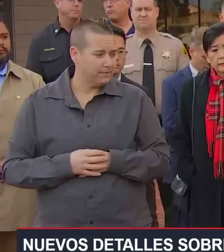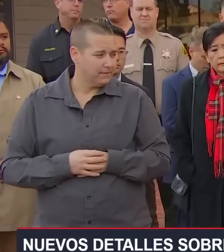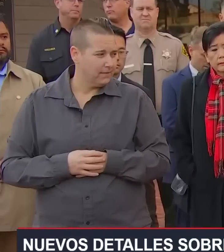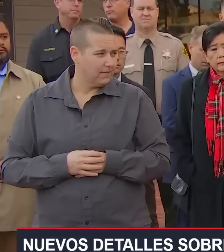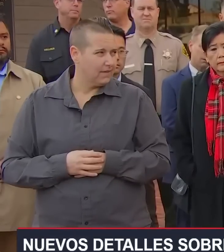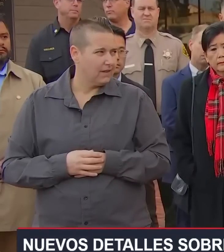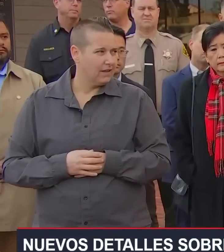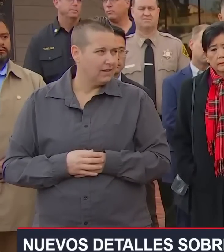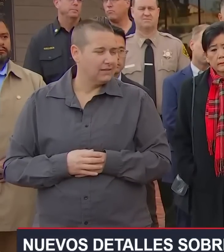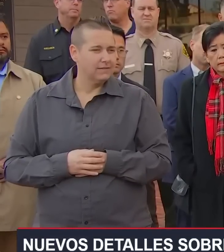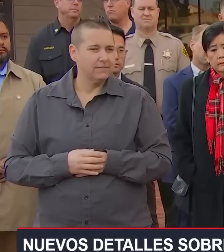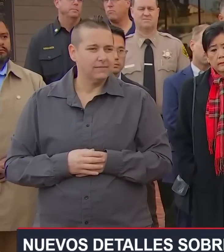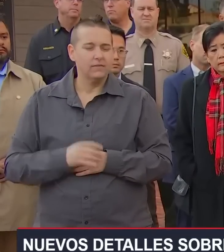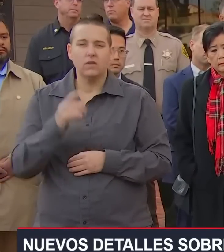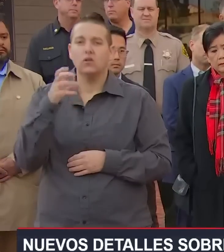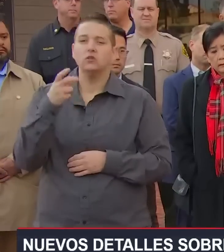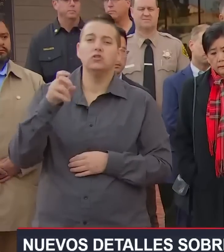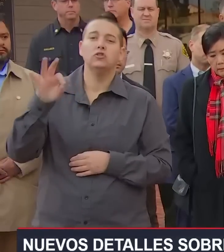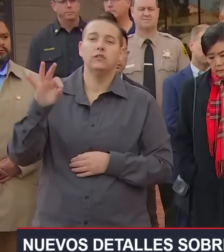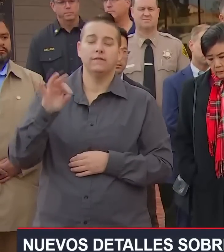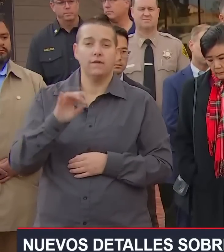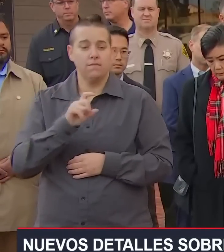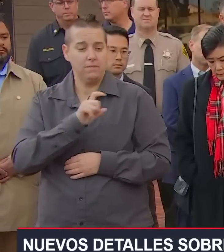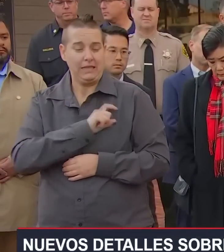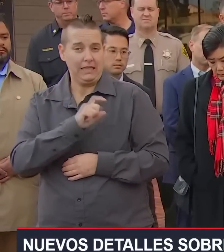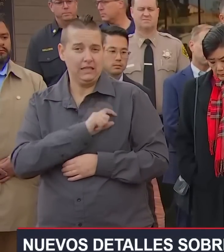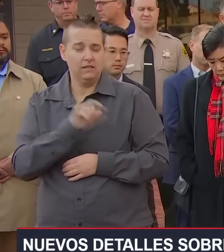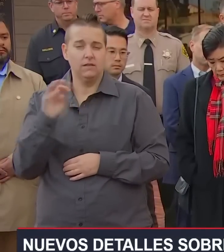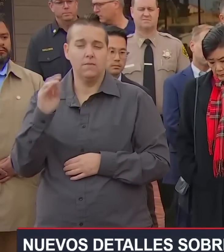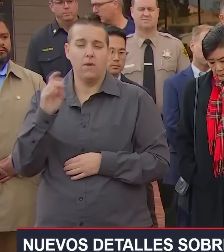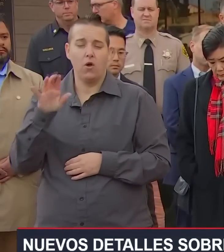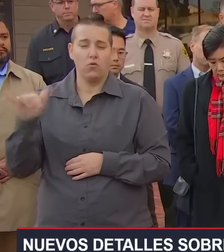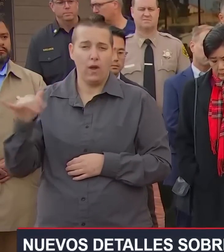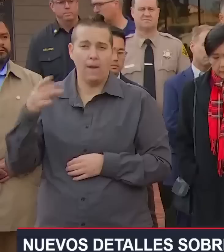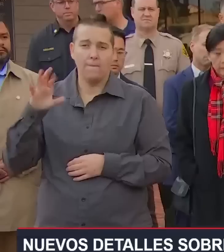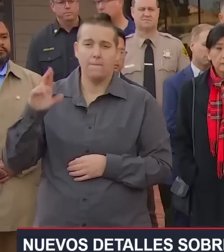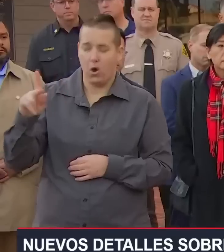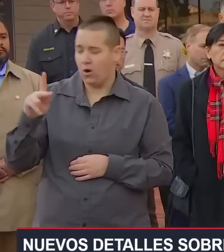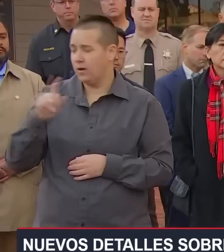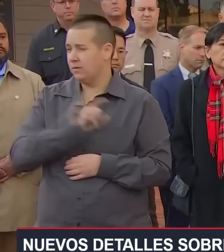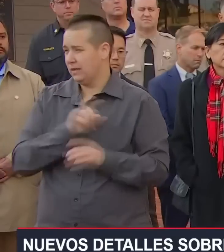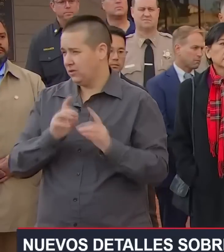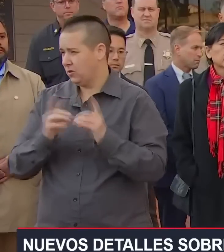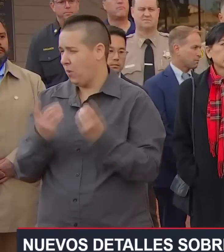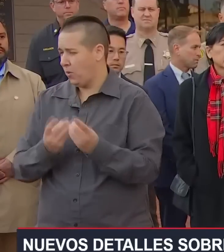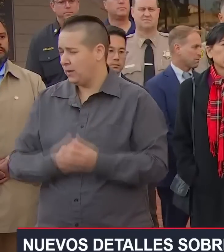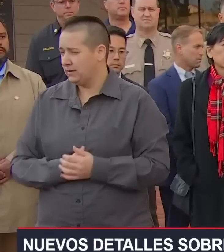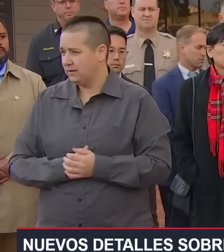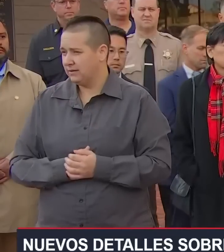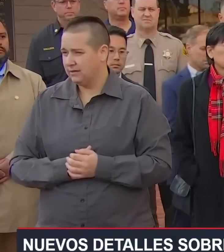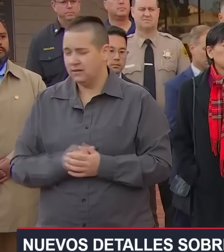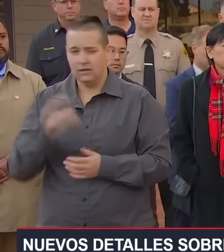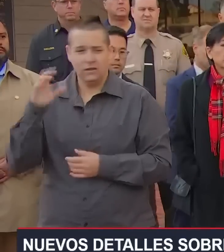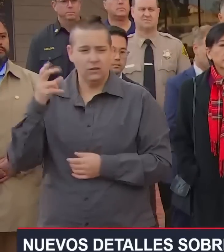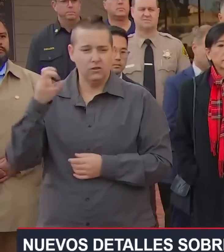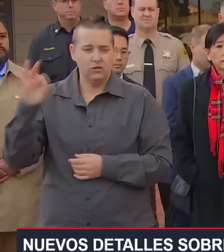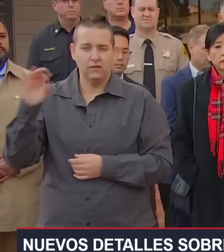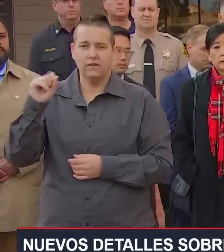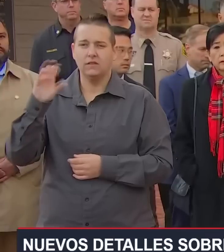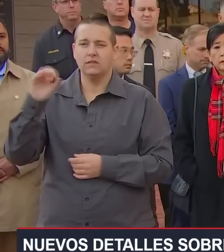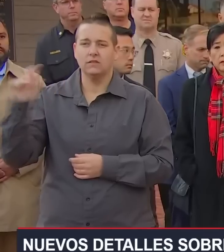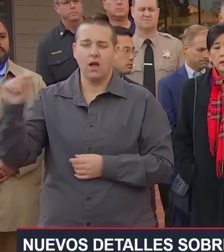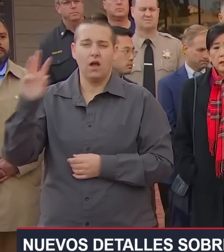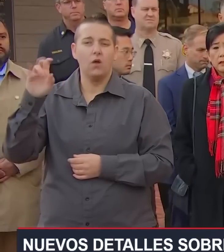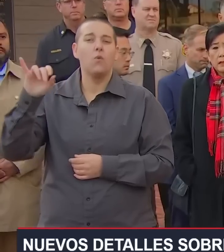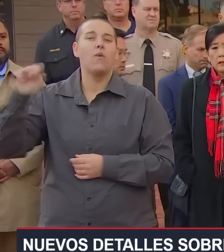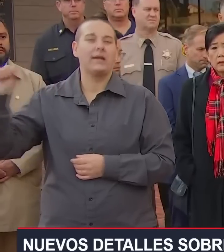dejarles ahora con el jefe de policía del departamento de policía de Monterrey